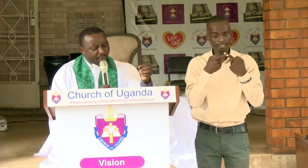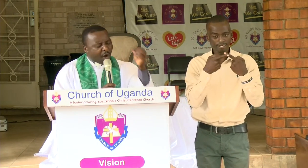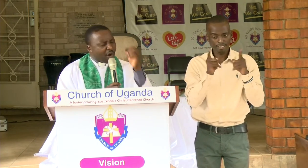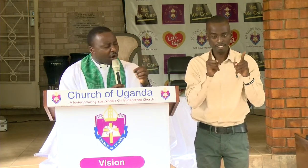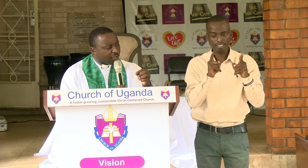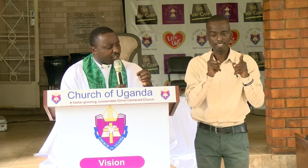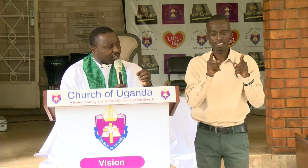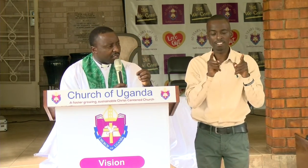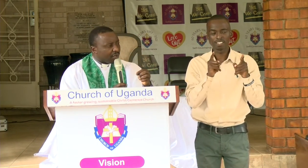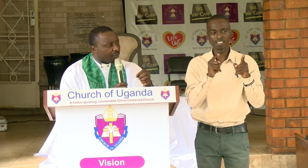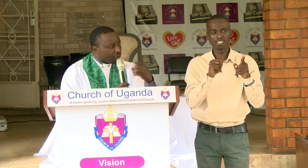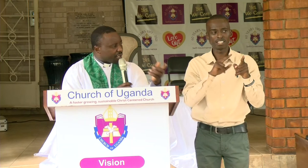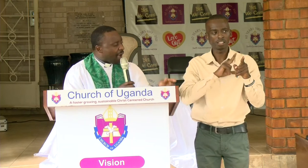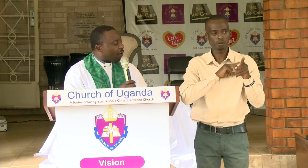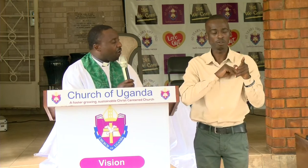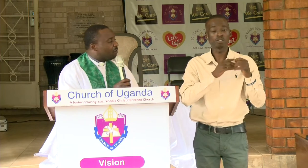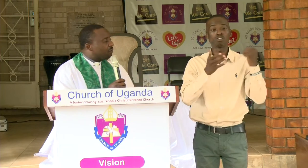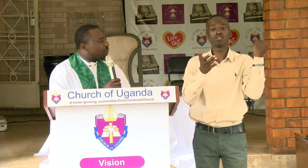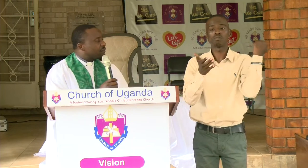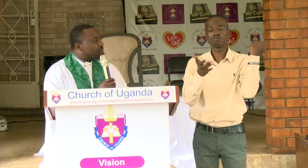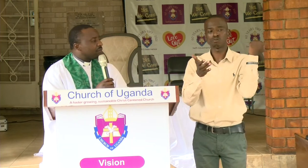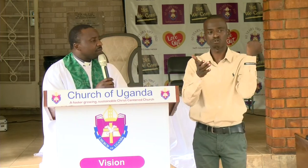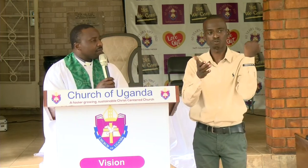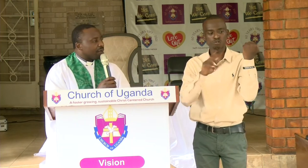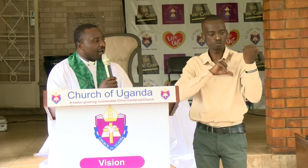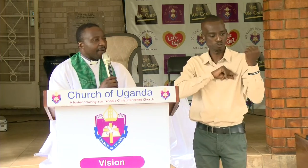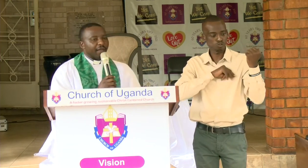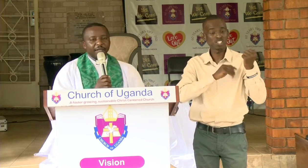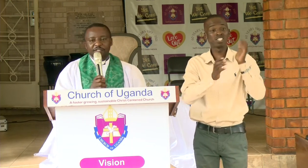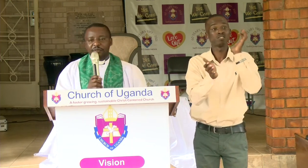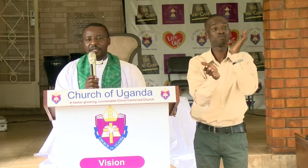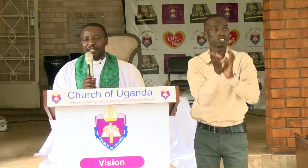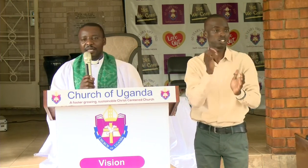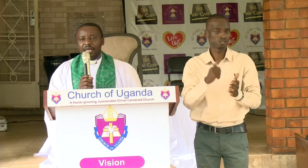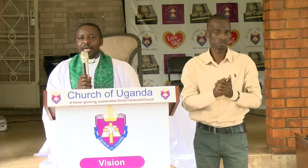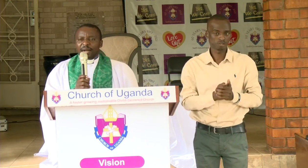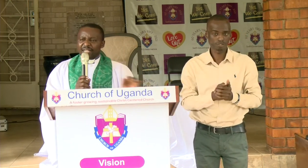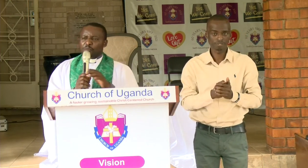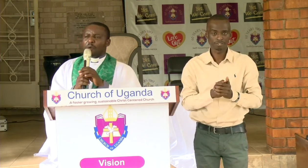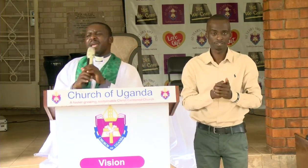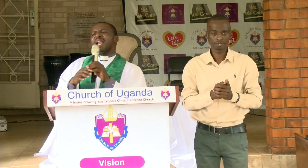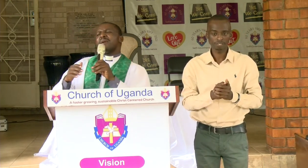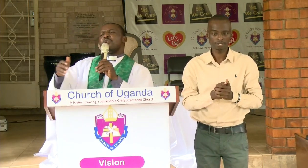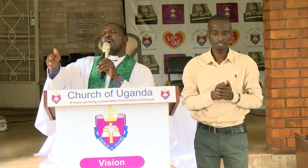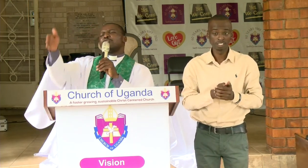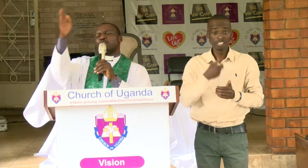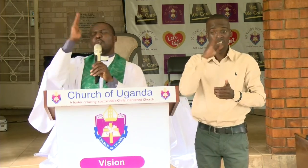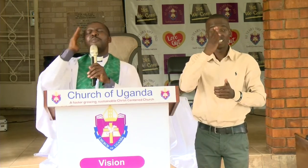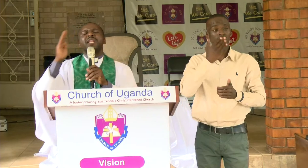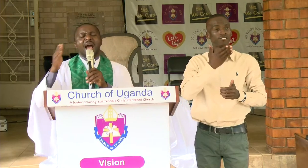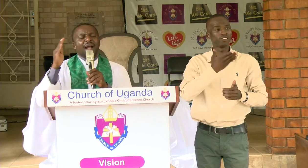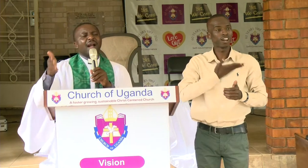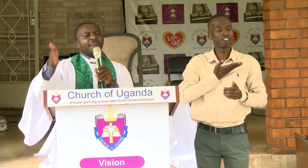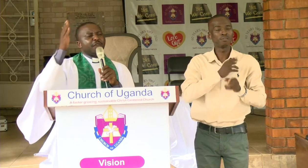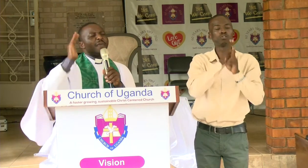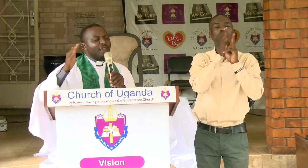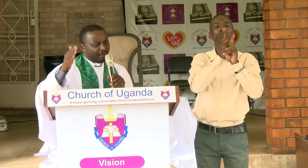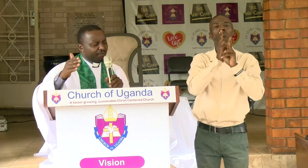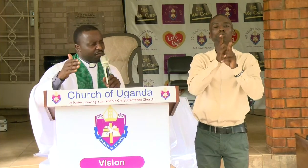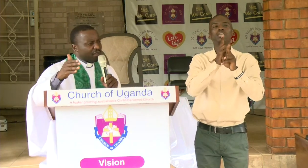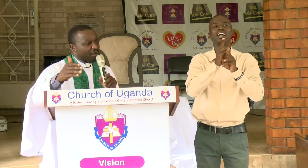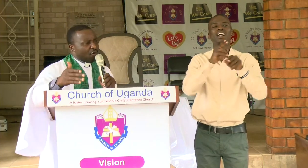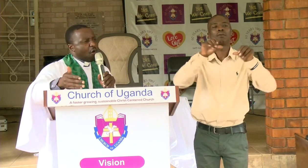bisubirwa byo mwononyi musango mukama yebazibwe kati wobera nebyo subiranga